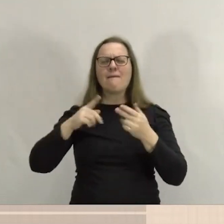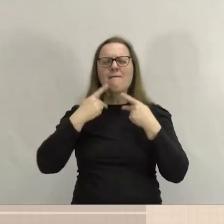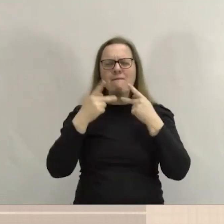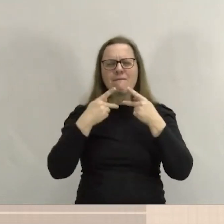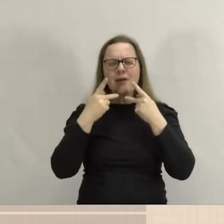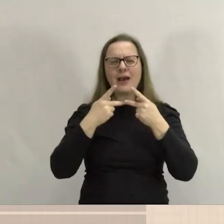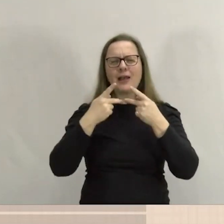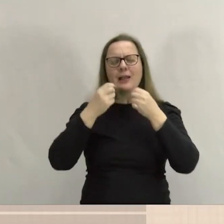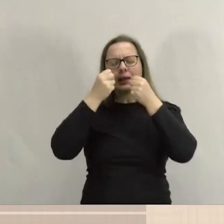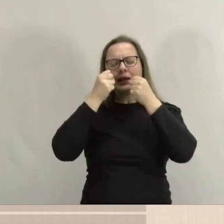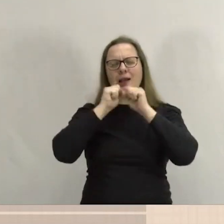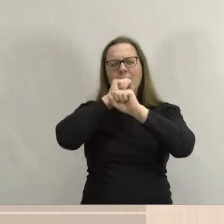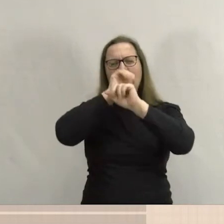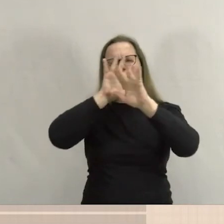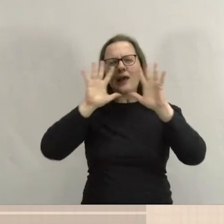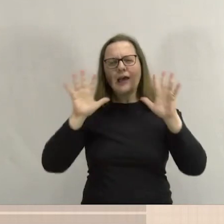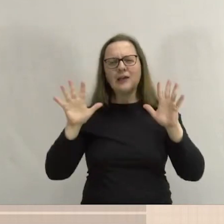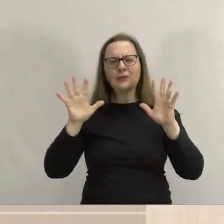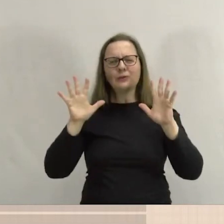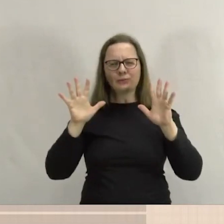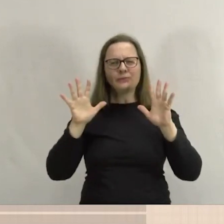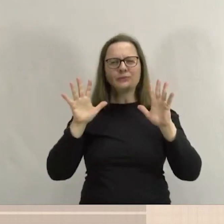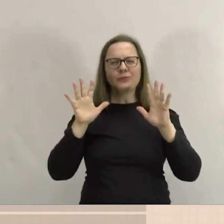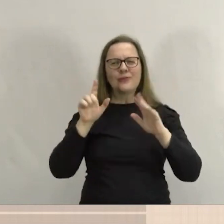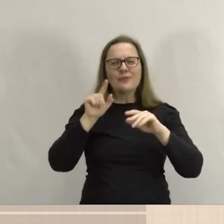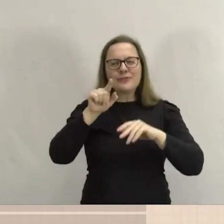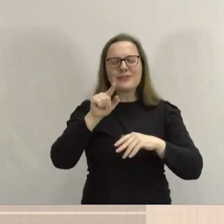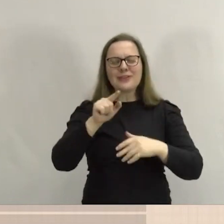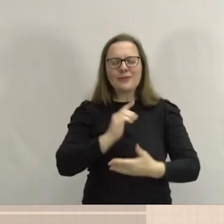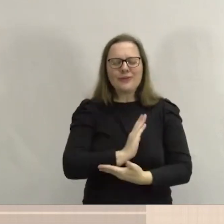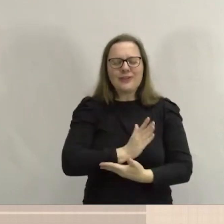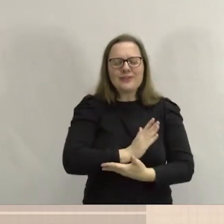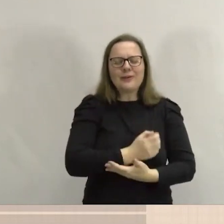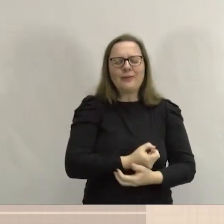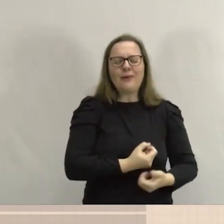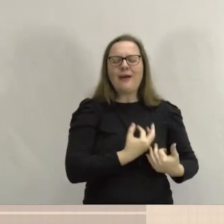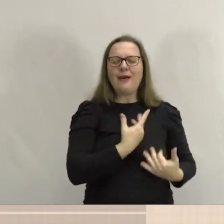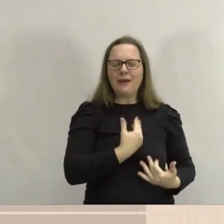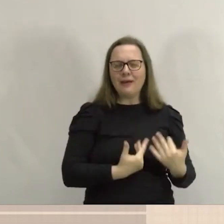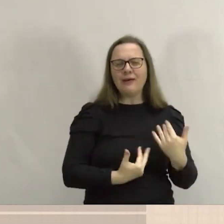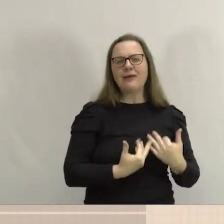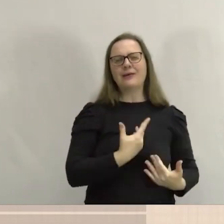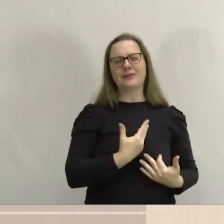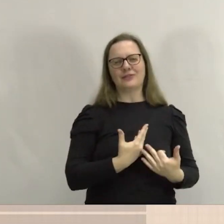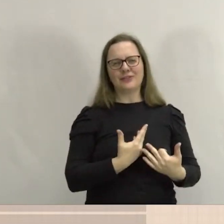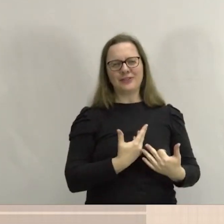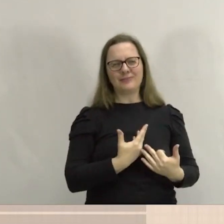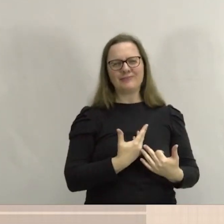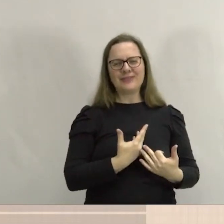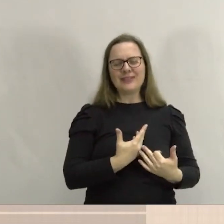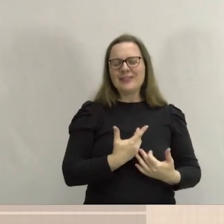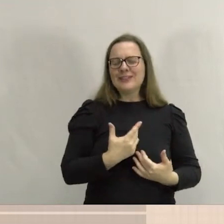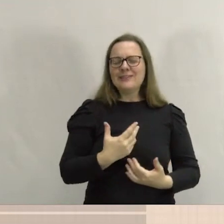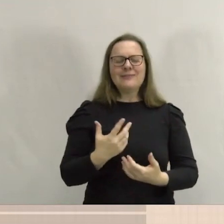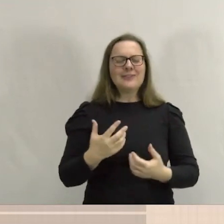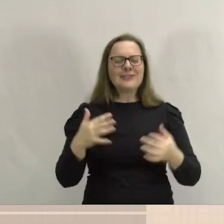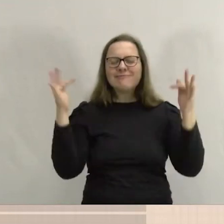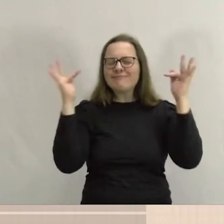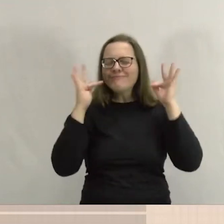coração. E quando nós recebemos essa palavra, nós voltamos cheio de